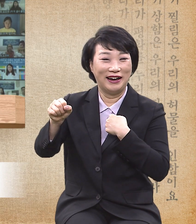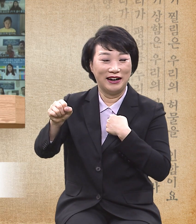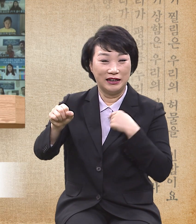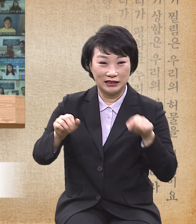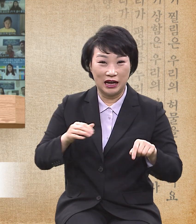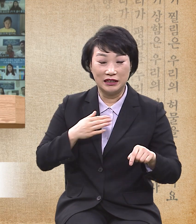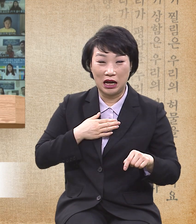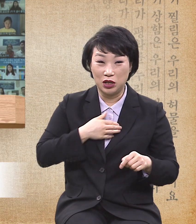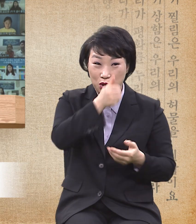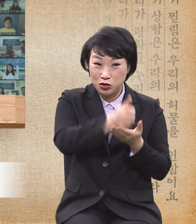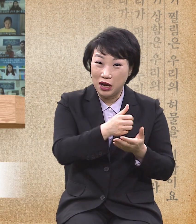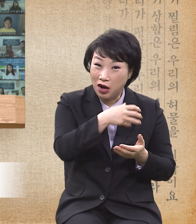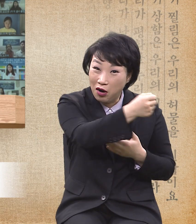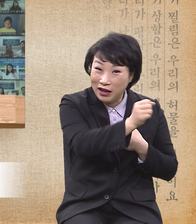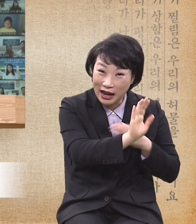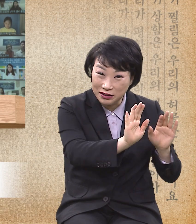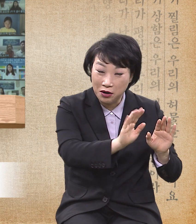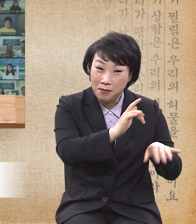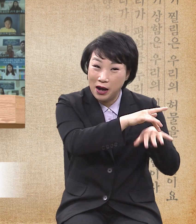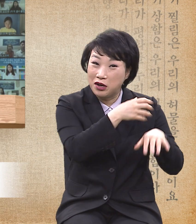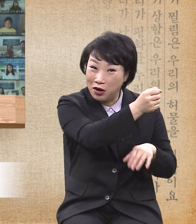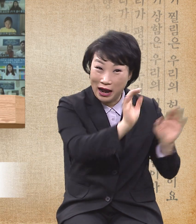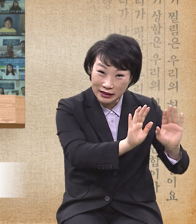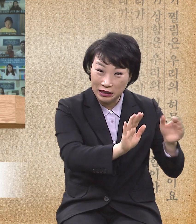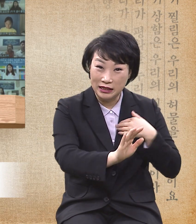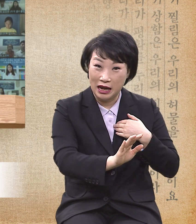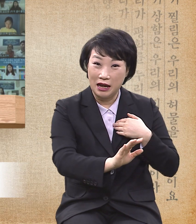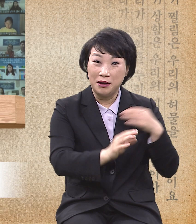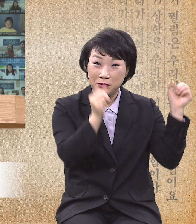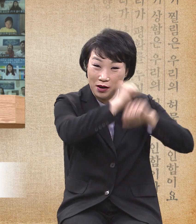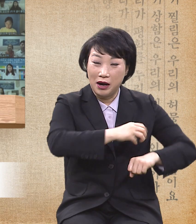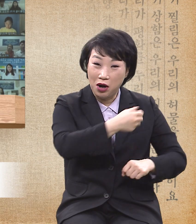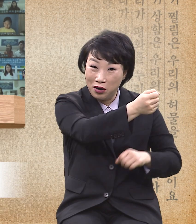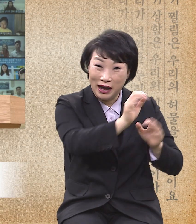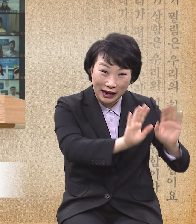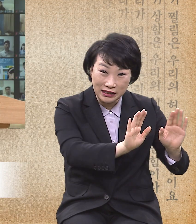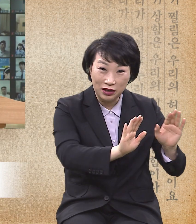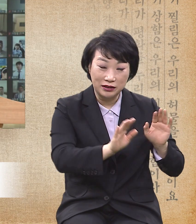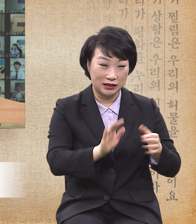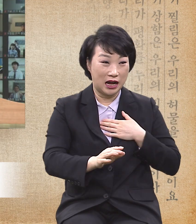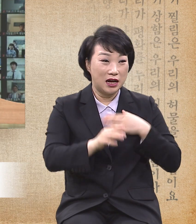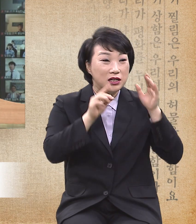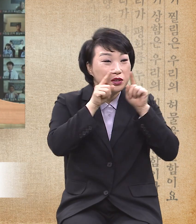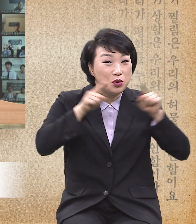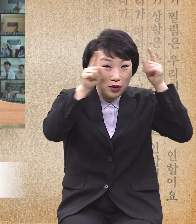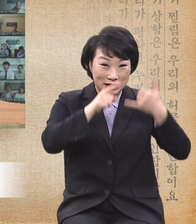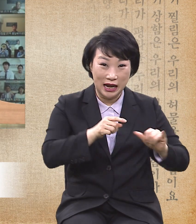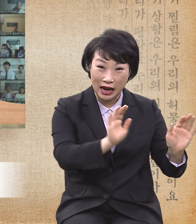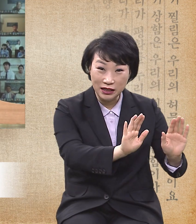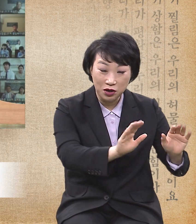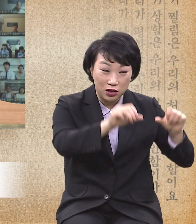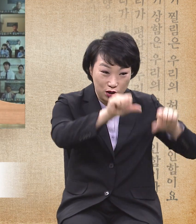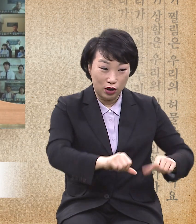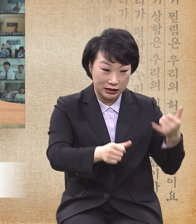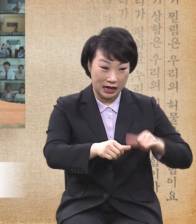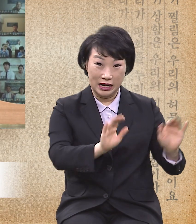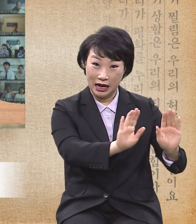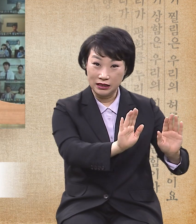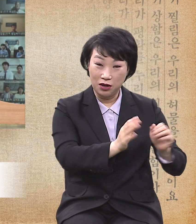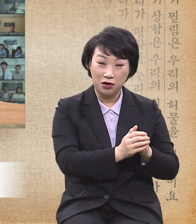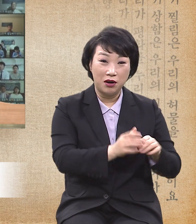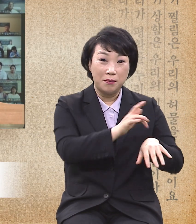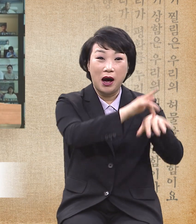너는 죄의 것이 아니오, 마귀의 것이 아니오, 멸망의 것이 아니오, 지옥 자식이 아니오, 저주의 자식이